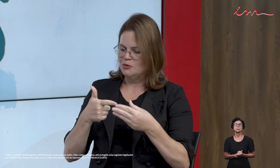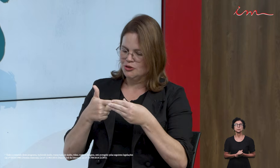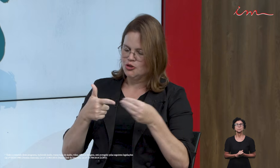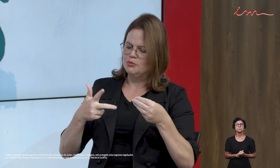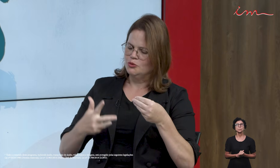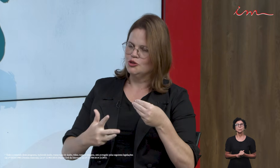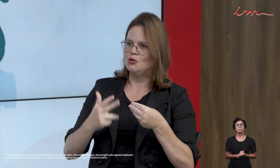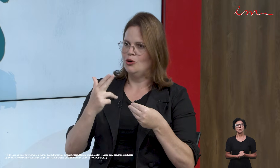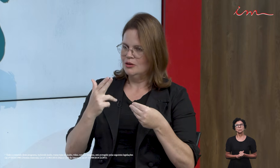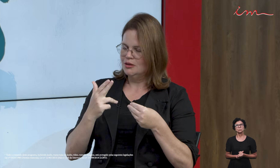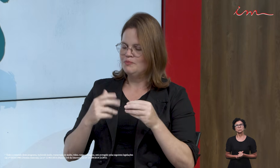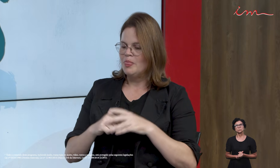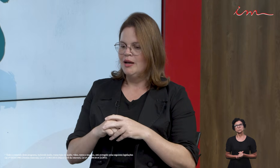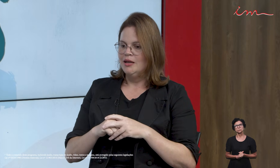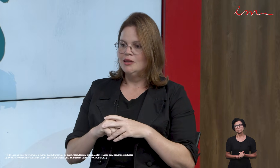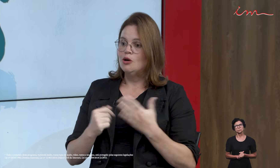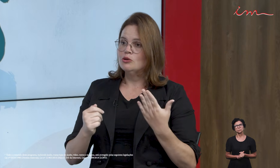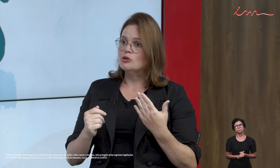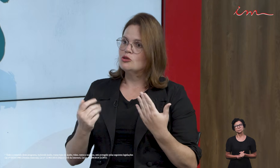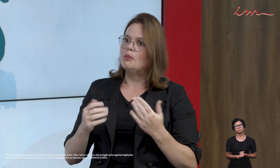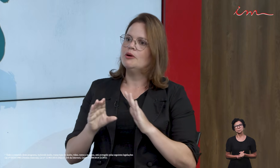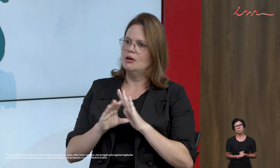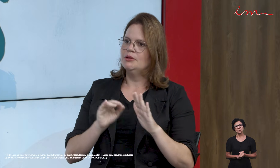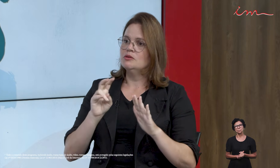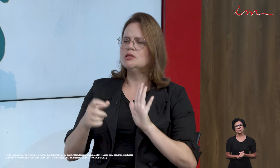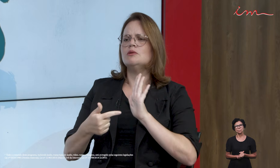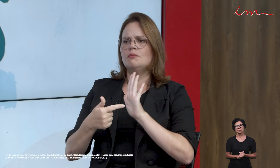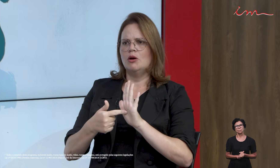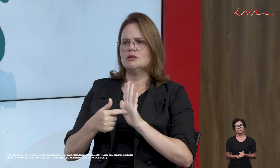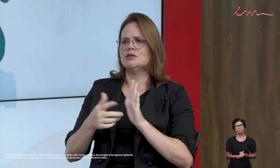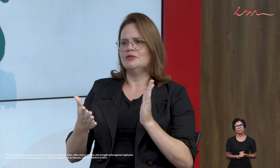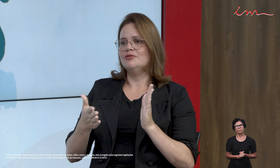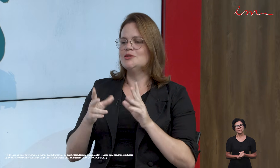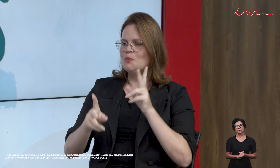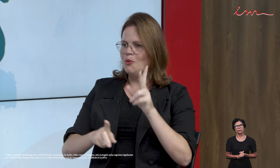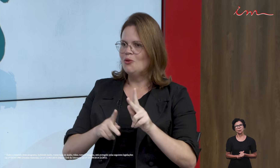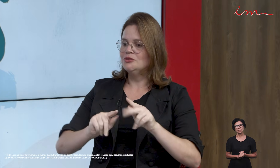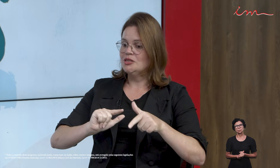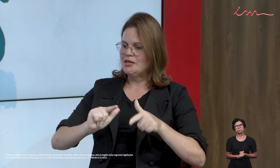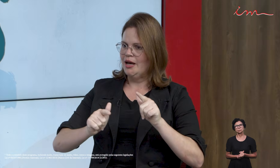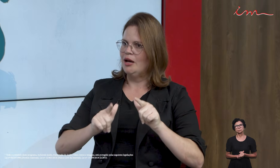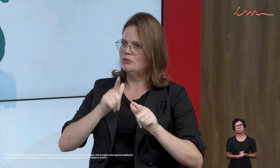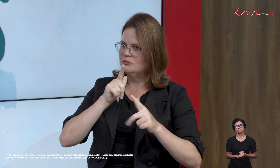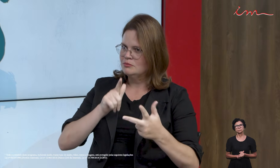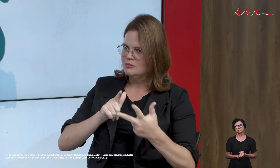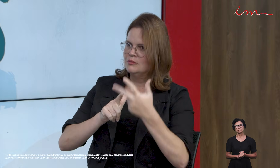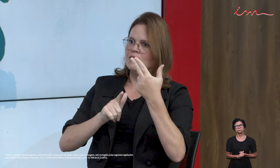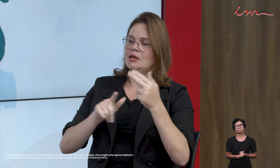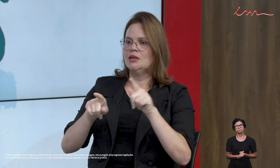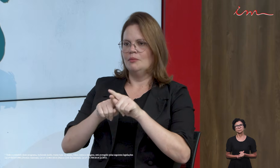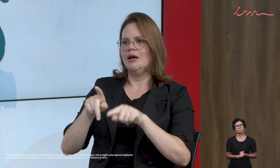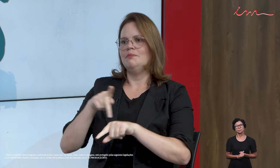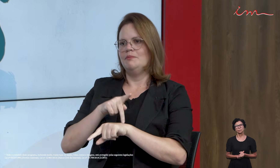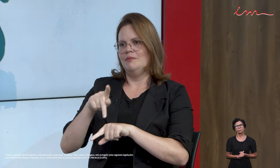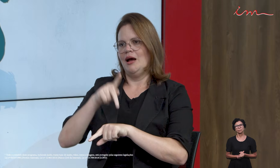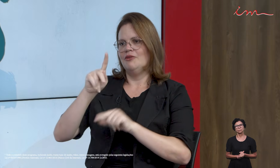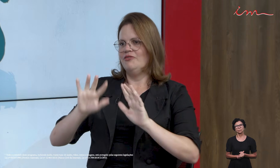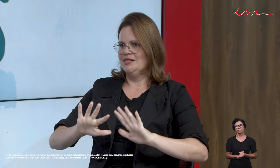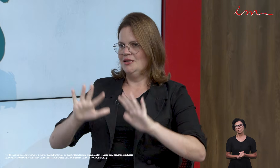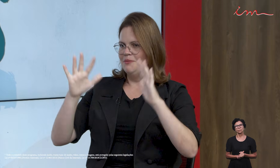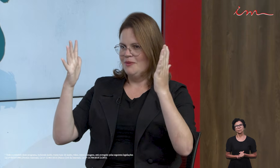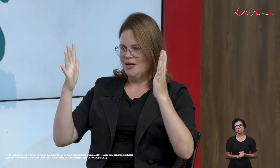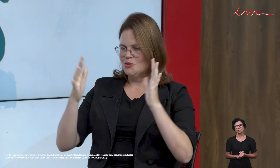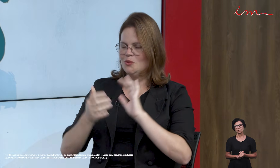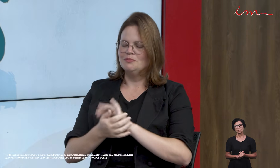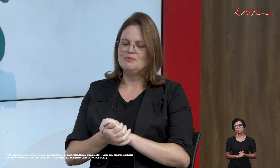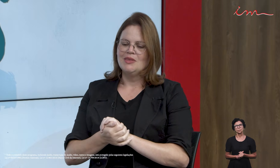fácil, né, quando a gente puxa e corta. Então eu trouxe, porque o capítulo 5 mostra, e fiz povo de Israel e também a